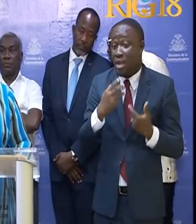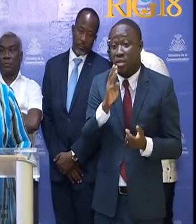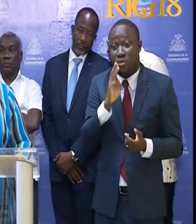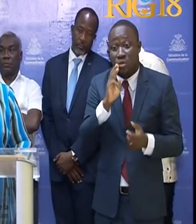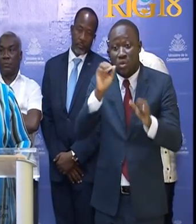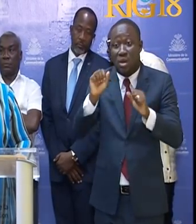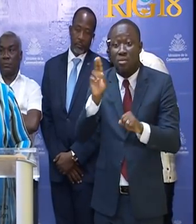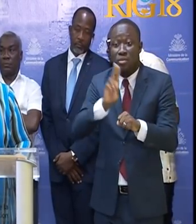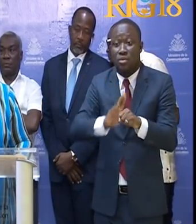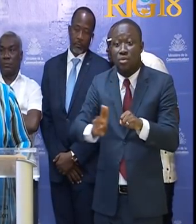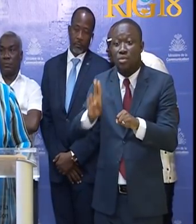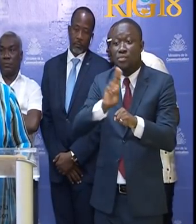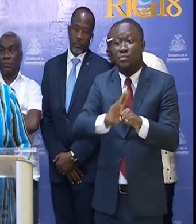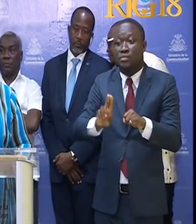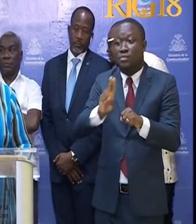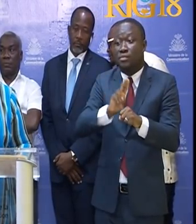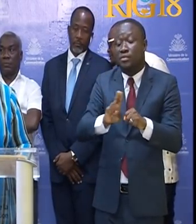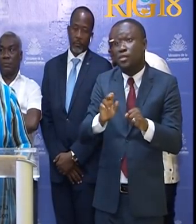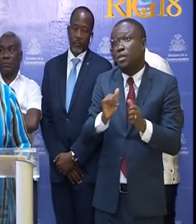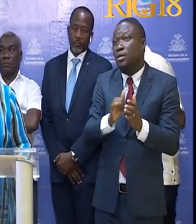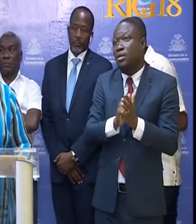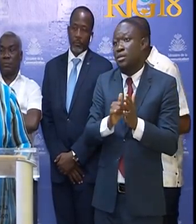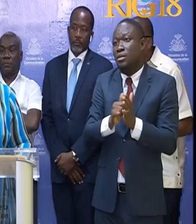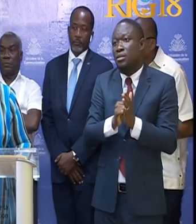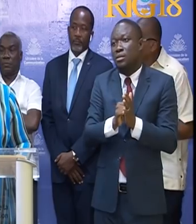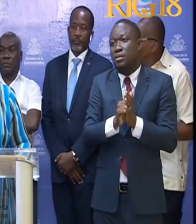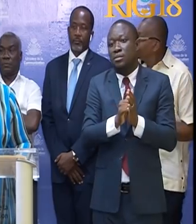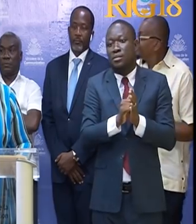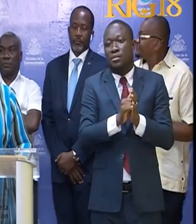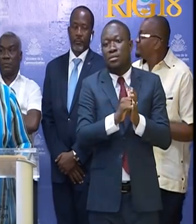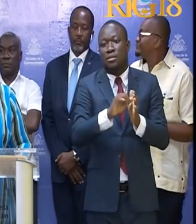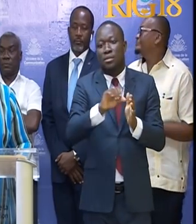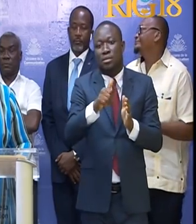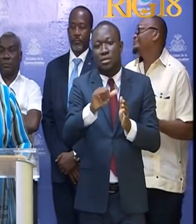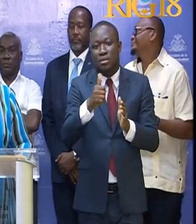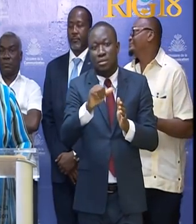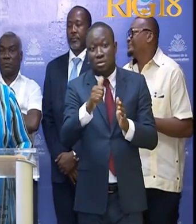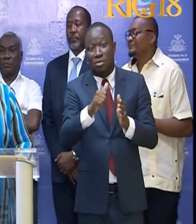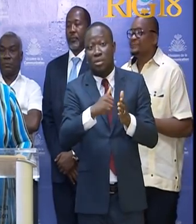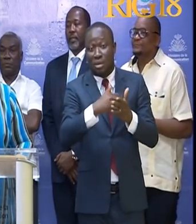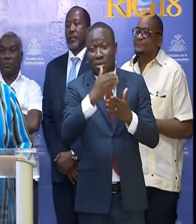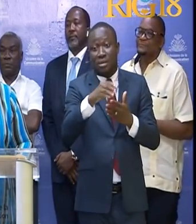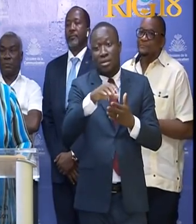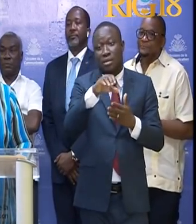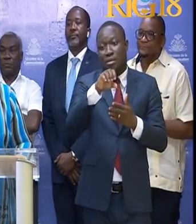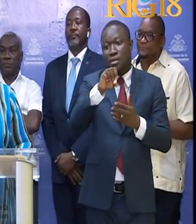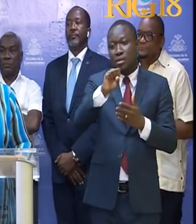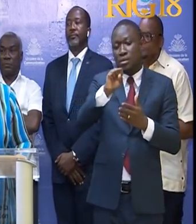nous sommes capables d'utiliser ça y aurait les couramment sanitizer, les produits à base d'alcool.